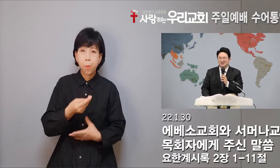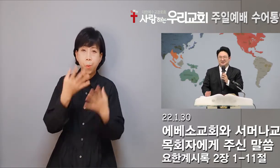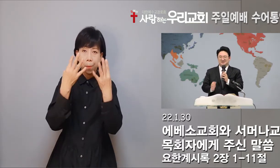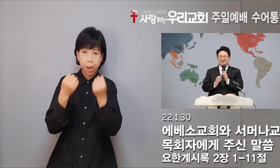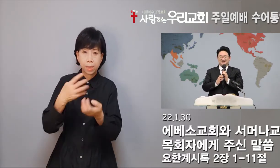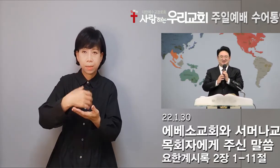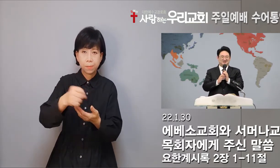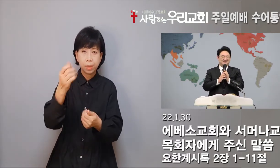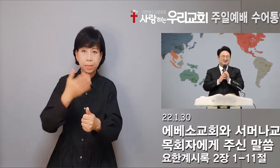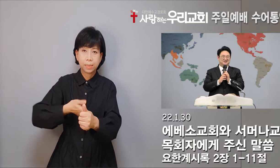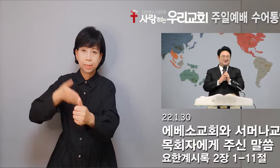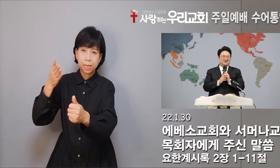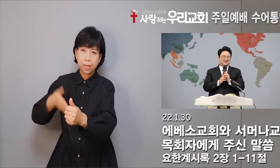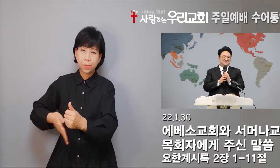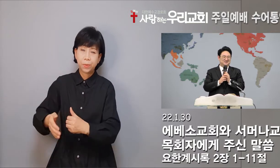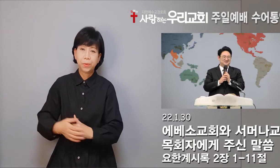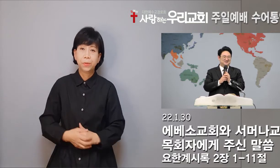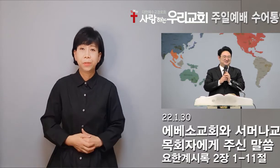받으세요.